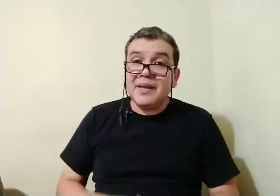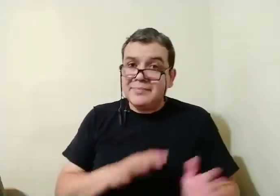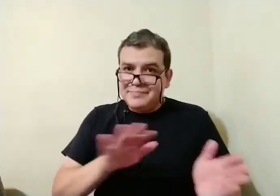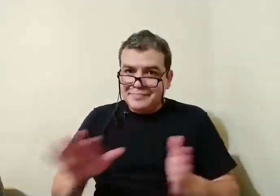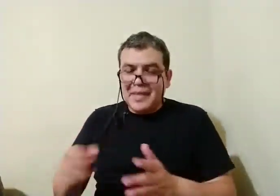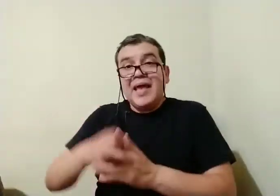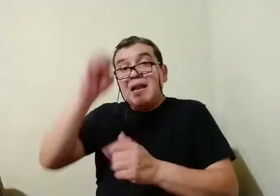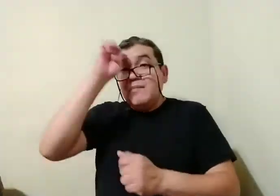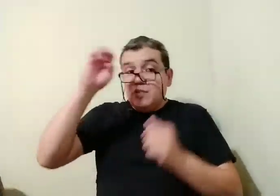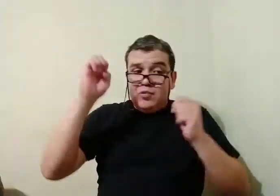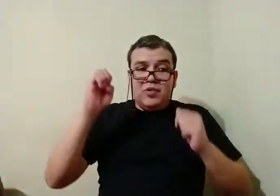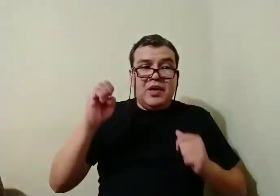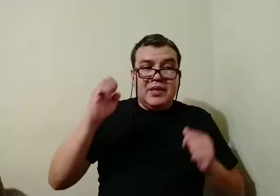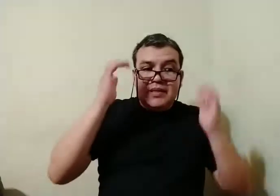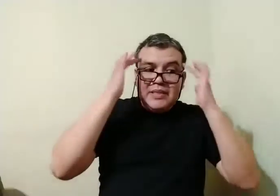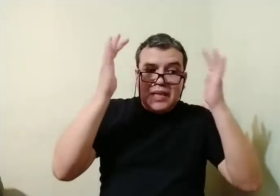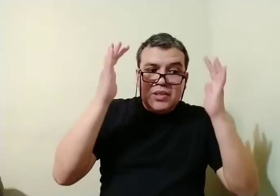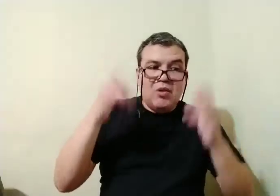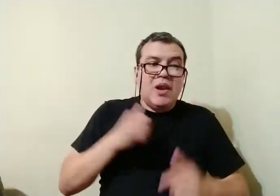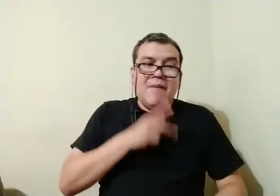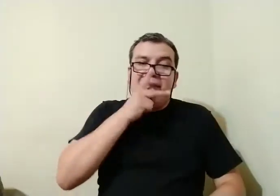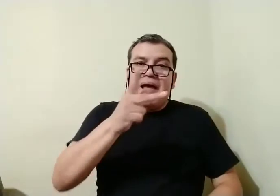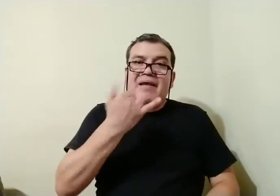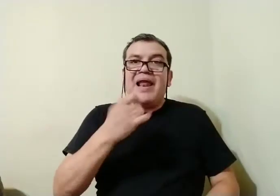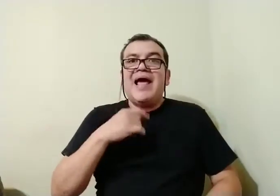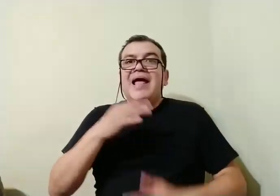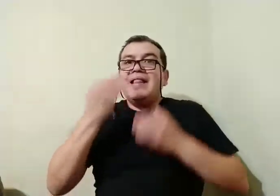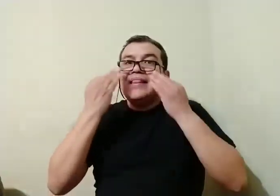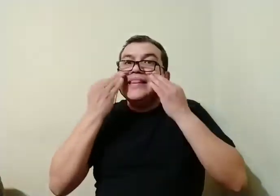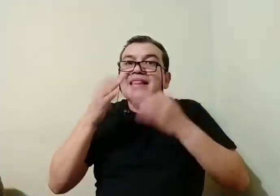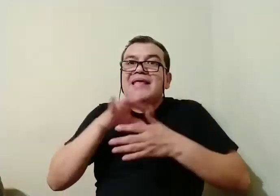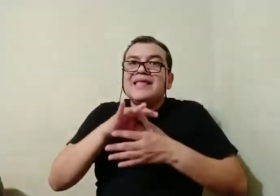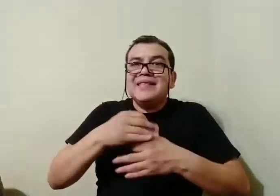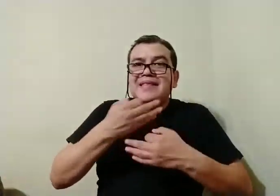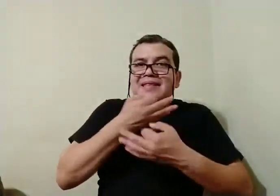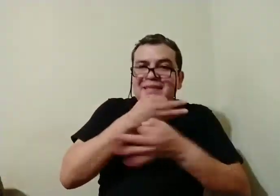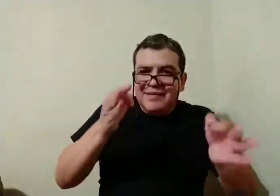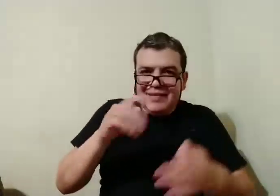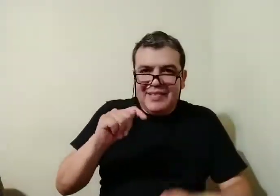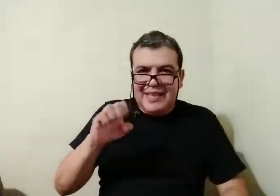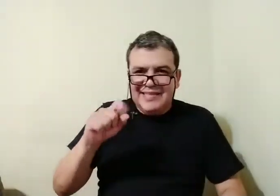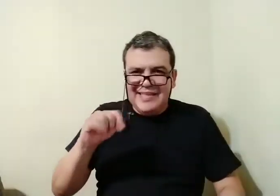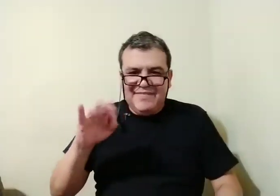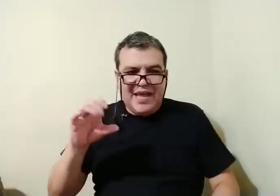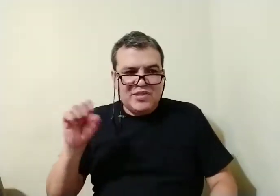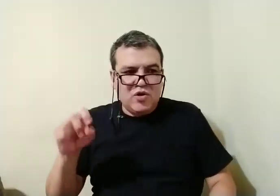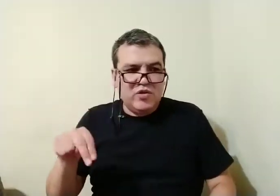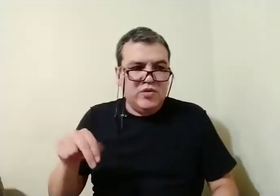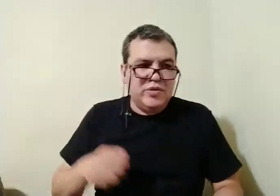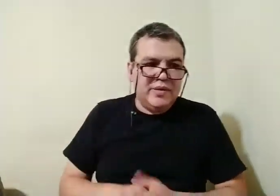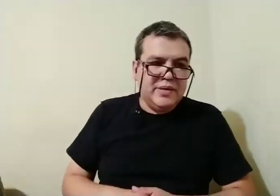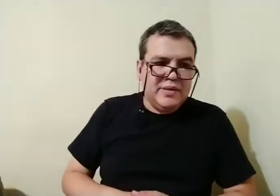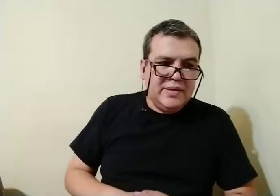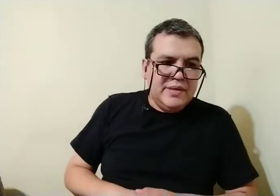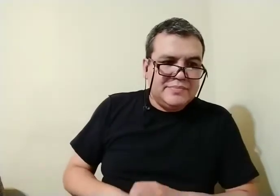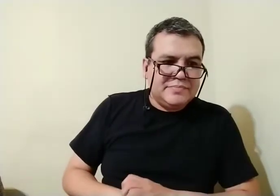el testimonio de la iglesia del Nuevo Testamento. El sermón de Pedro el día de Pentecostés